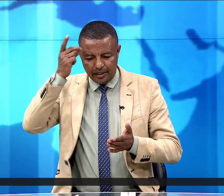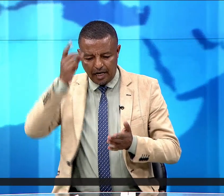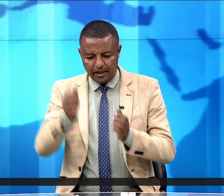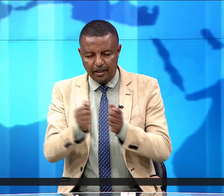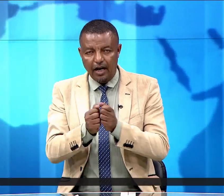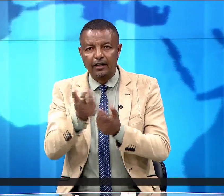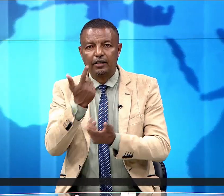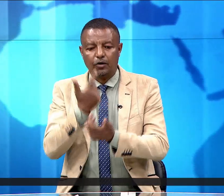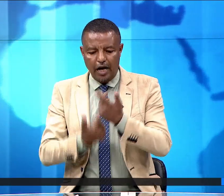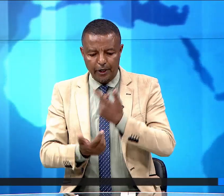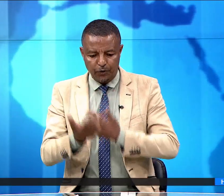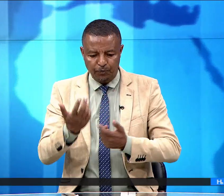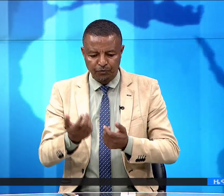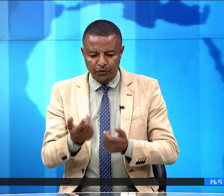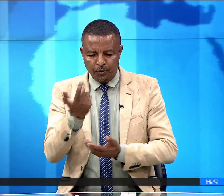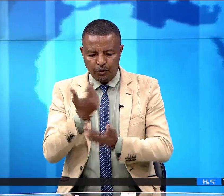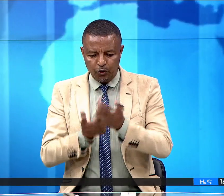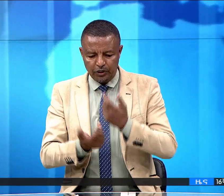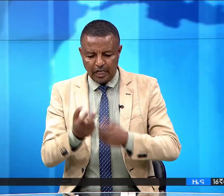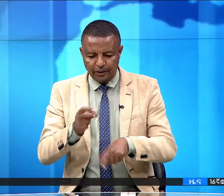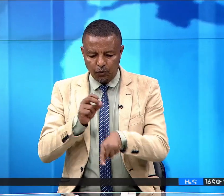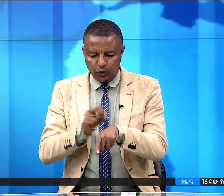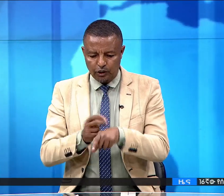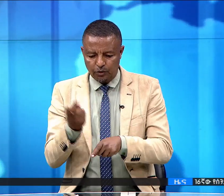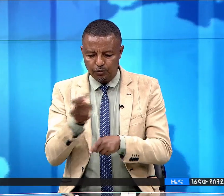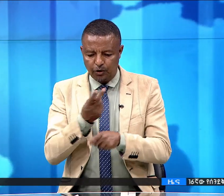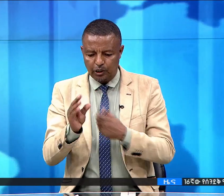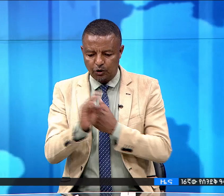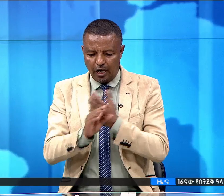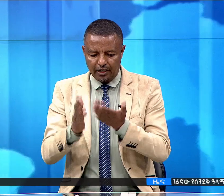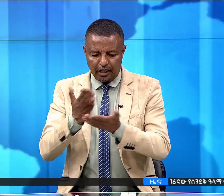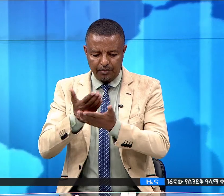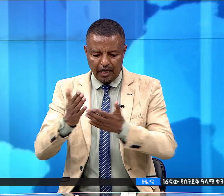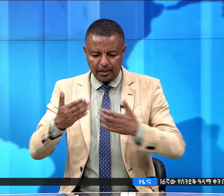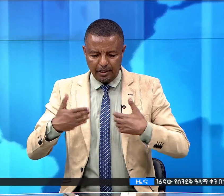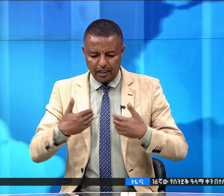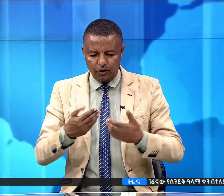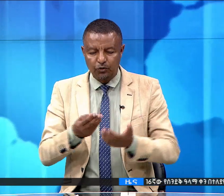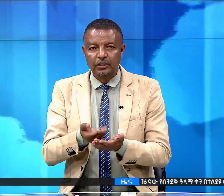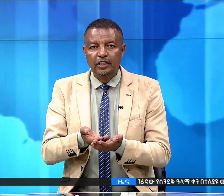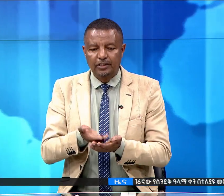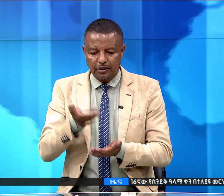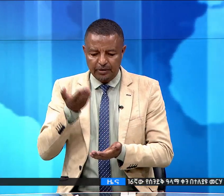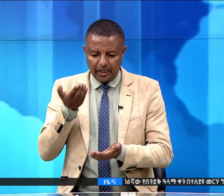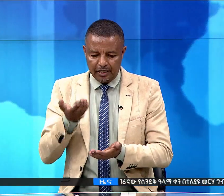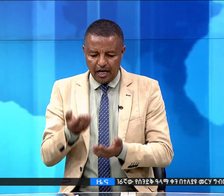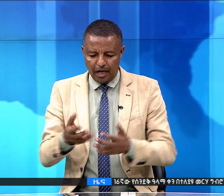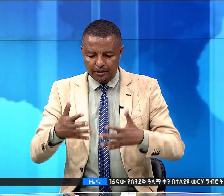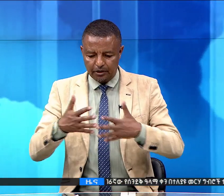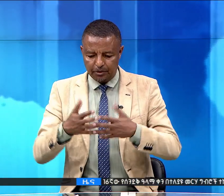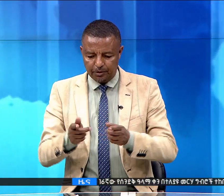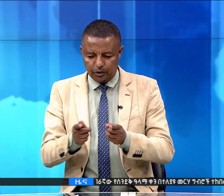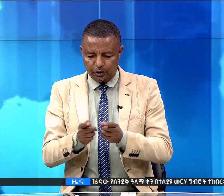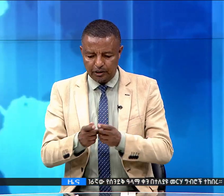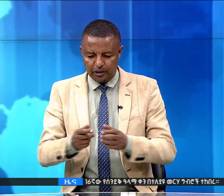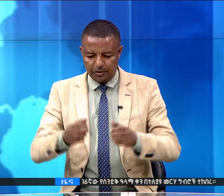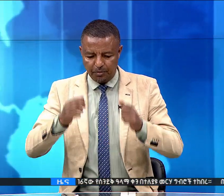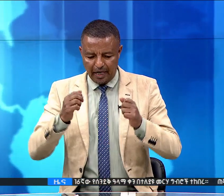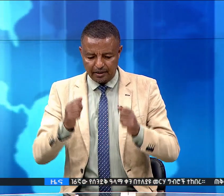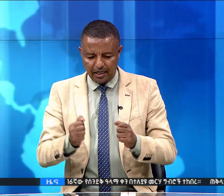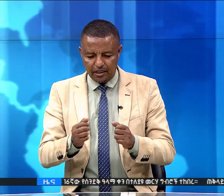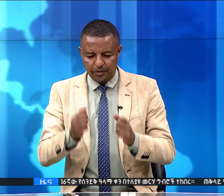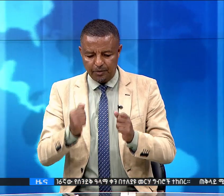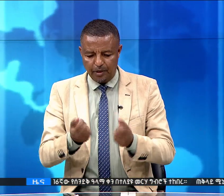ሊኬ ያንግ ጋር ተወያዩ። በውይይታቸው ወቅትም በሁለቱ ሀገራት መካከል ያለውን የምጣኔ ሀብት ትብብር